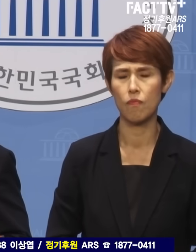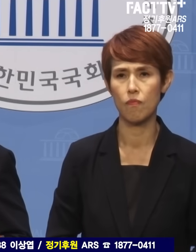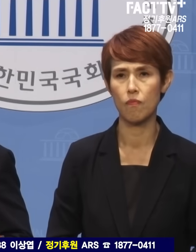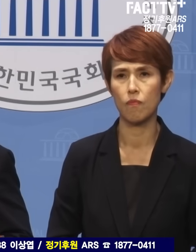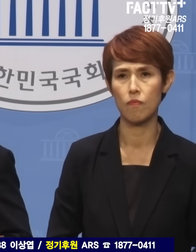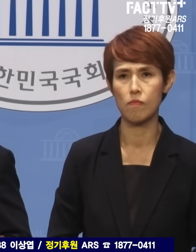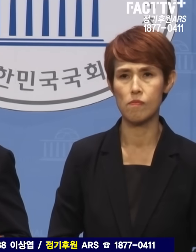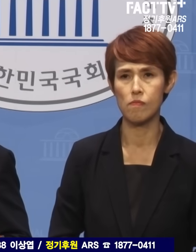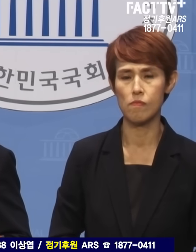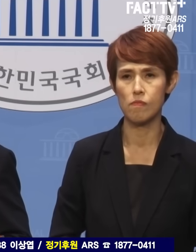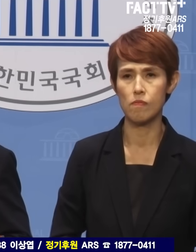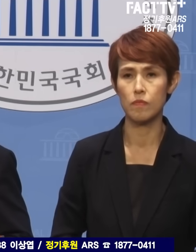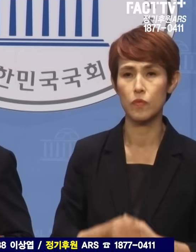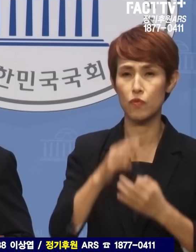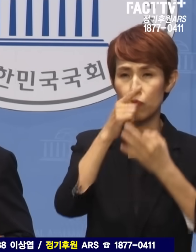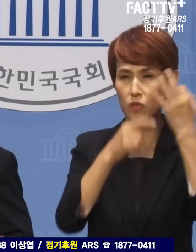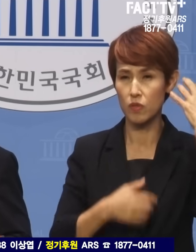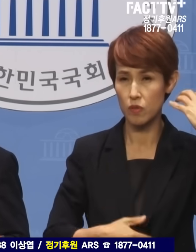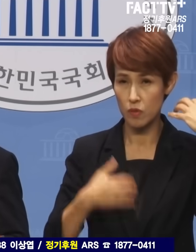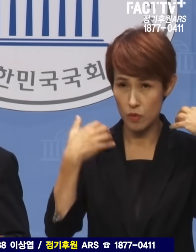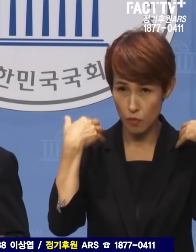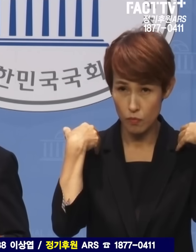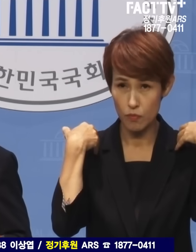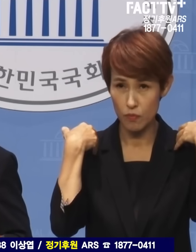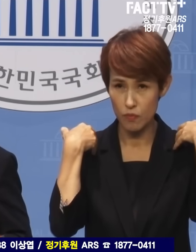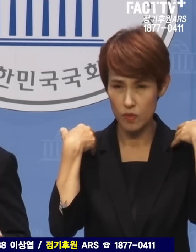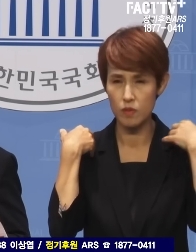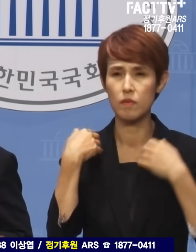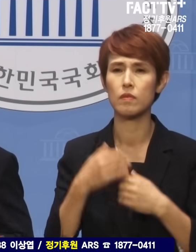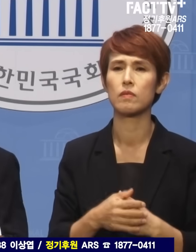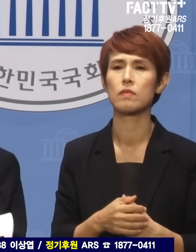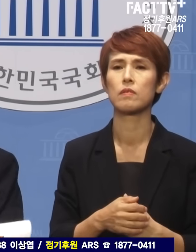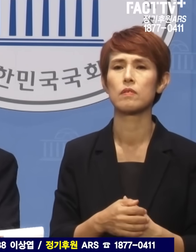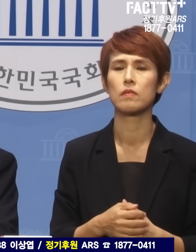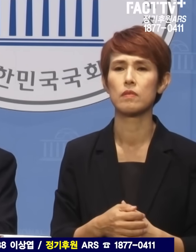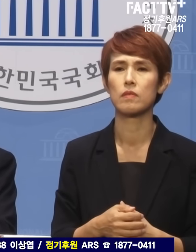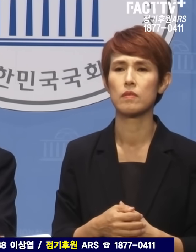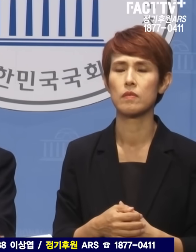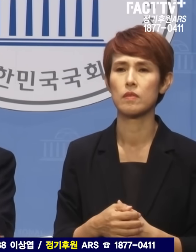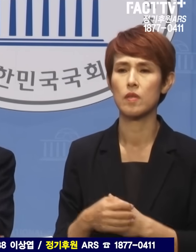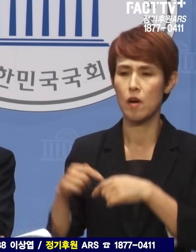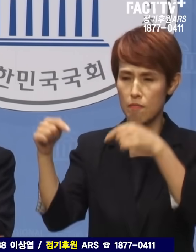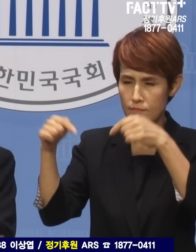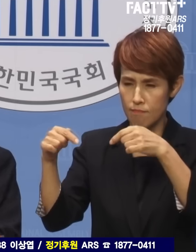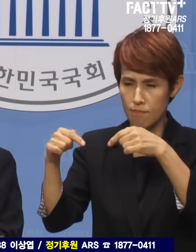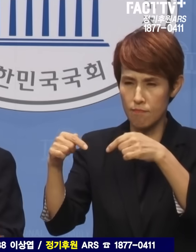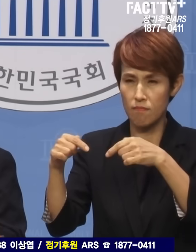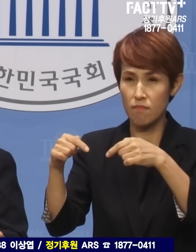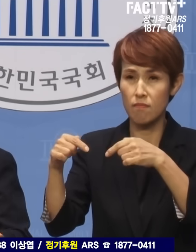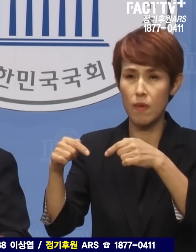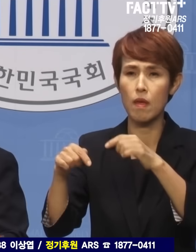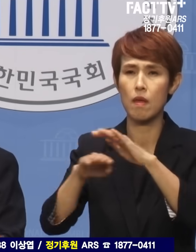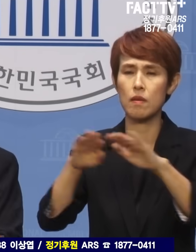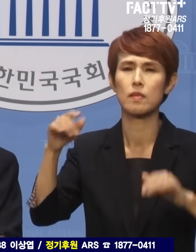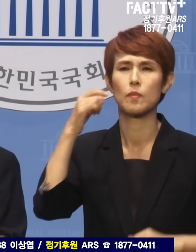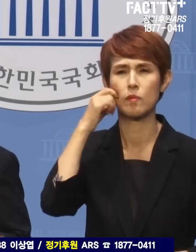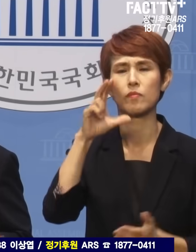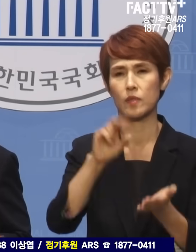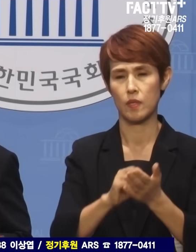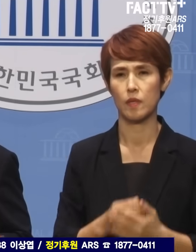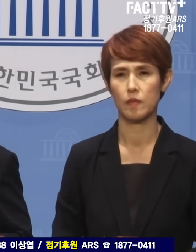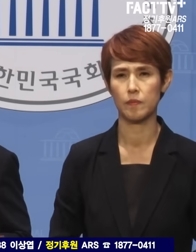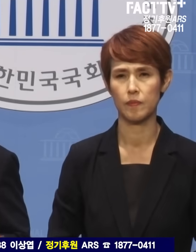사건을 윤석열 정부는 외교적으로 정보 당국간 협력을 통해 해결하지 못한 것입니다